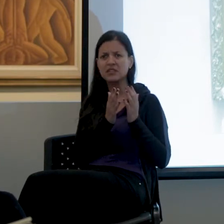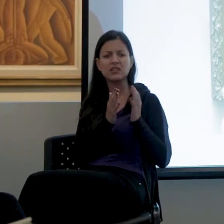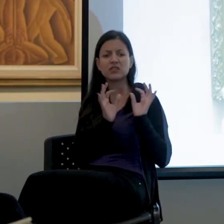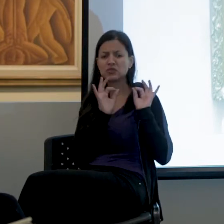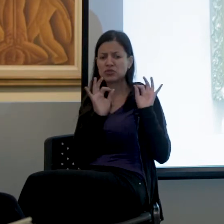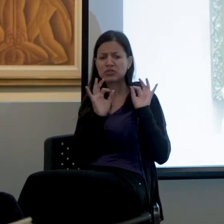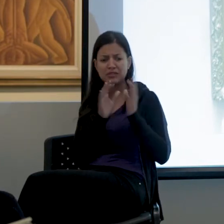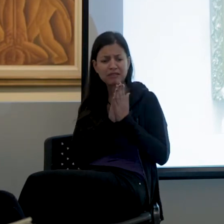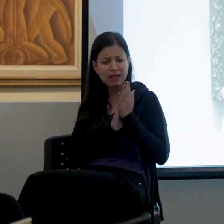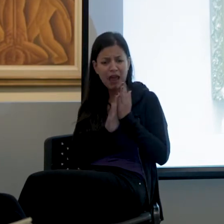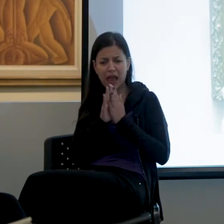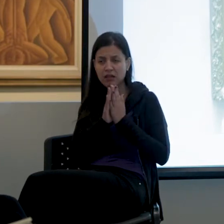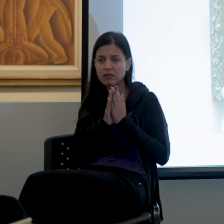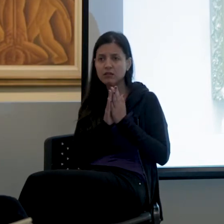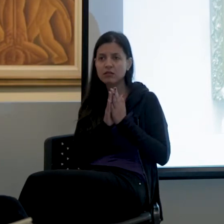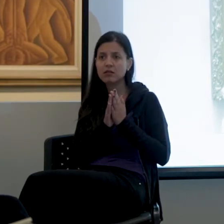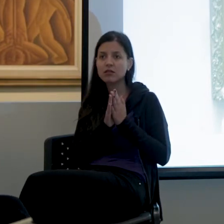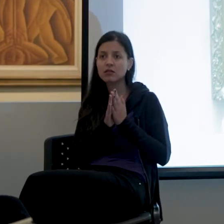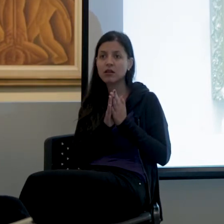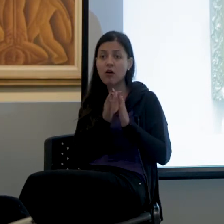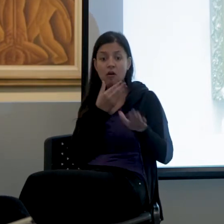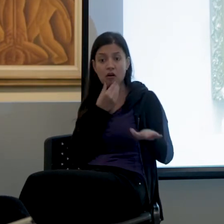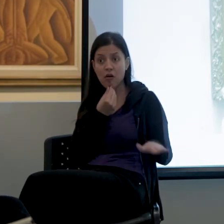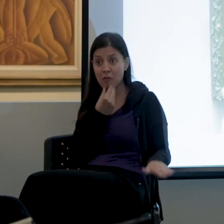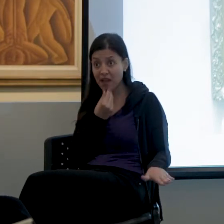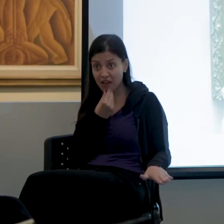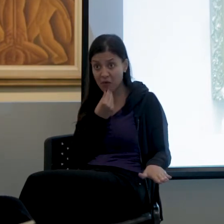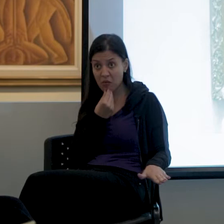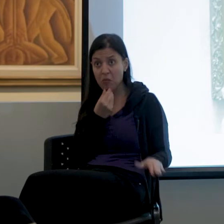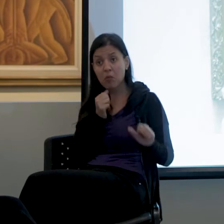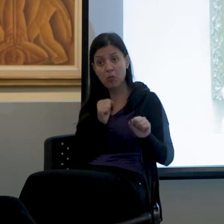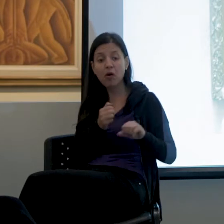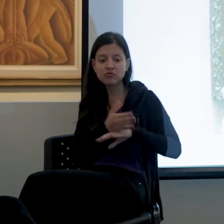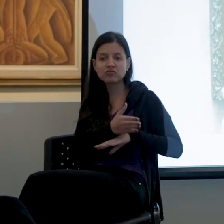degradados, onde um anão podia ir, né?